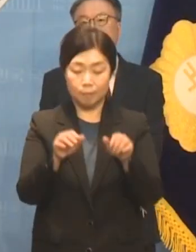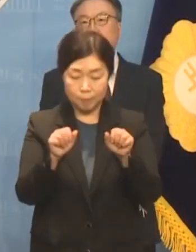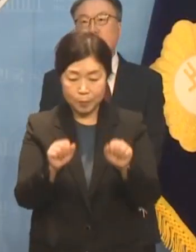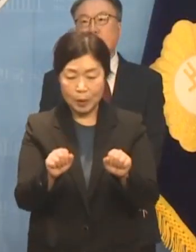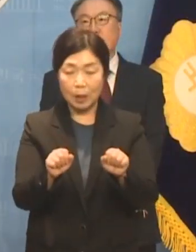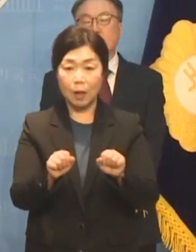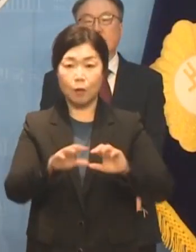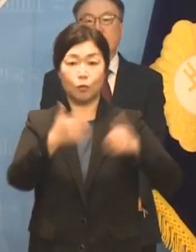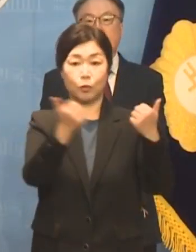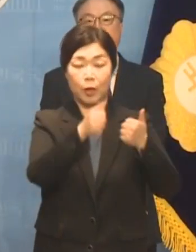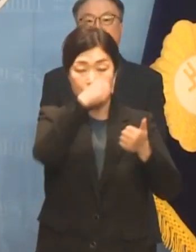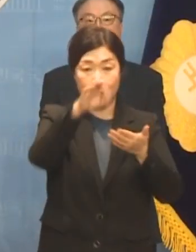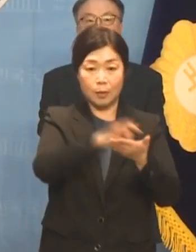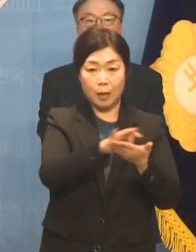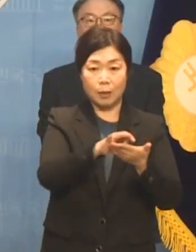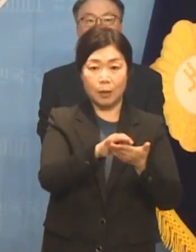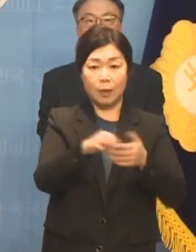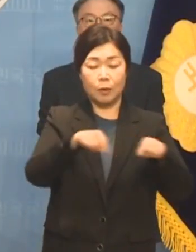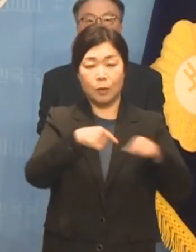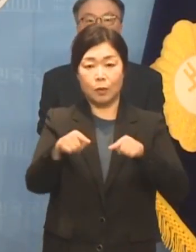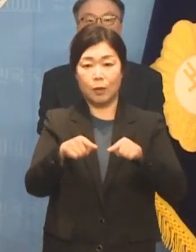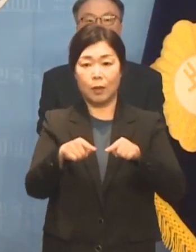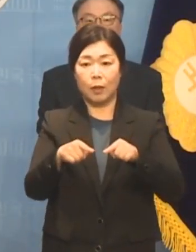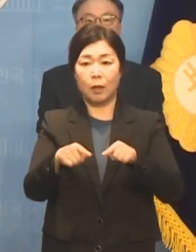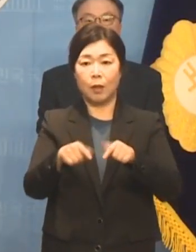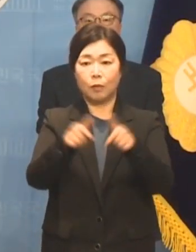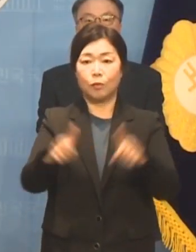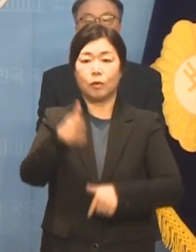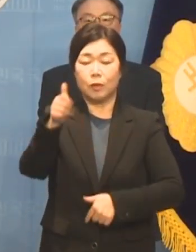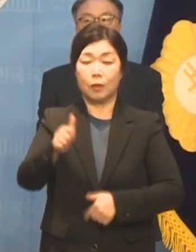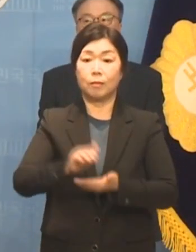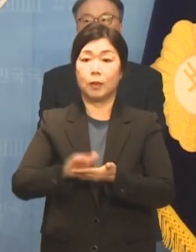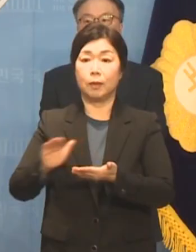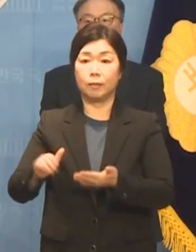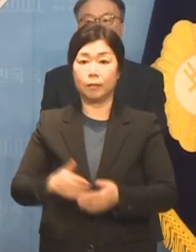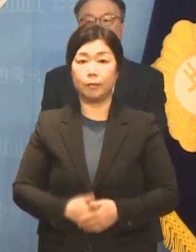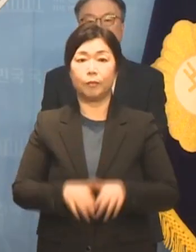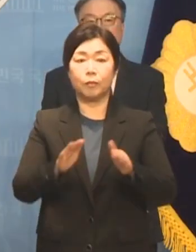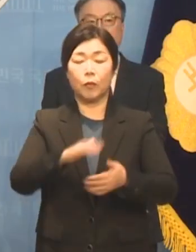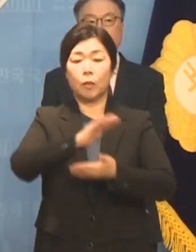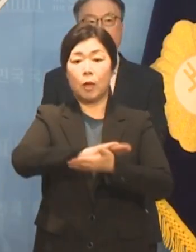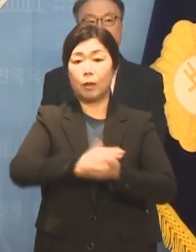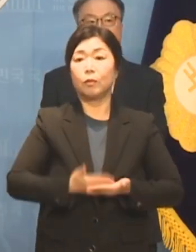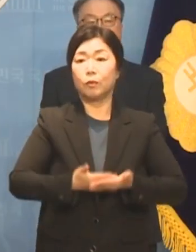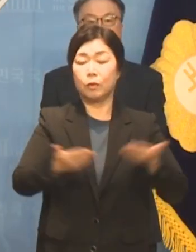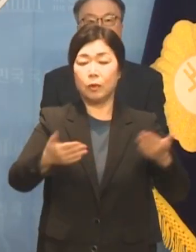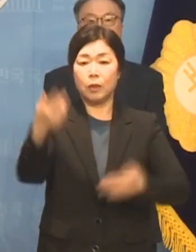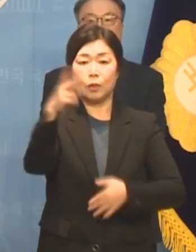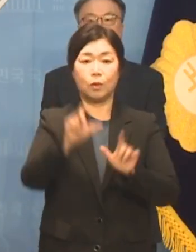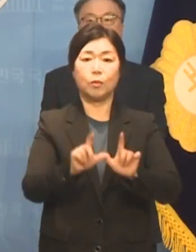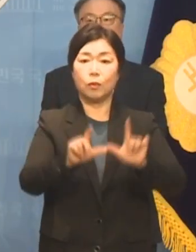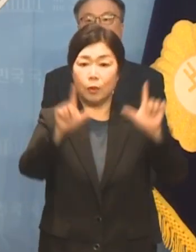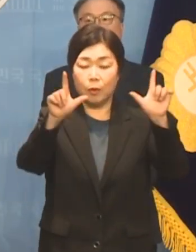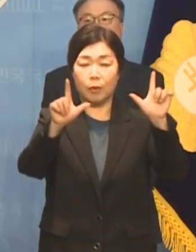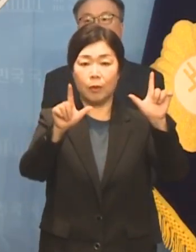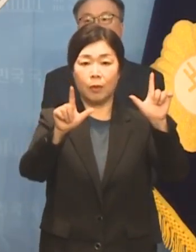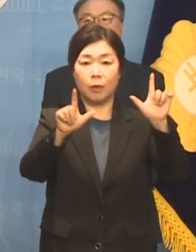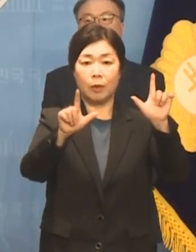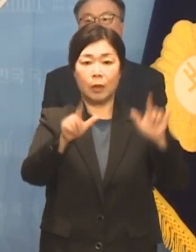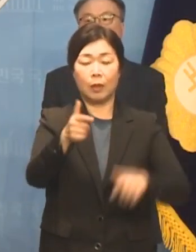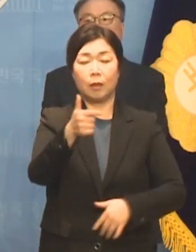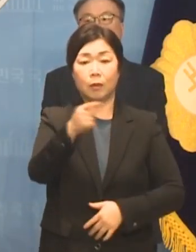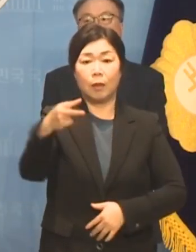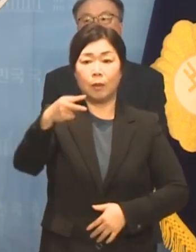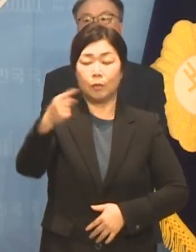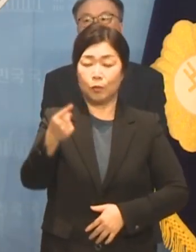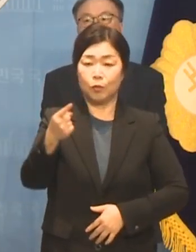안녕하십니까. 국회 예산정책처 경제분석국장 진익입니다. 오늘 발간하는 2025년 나보 경제